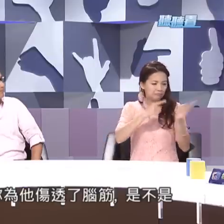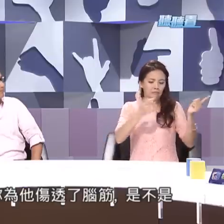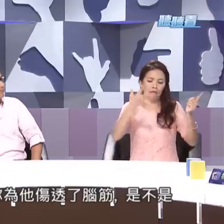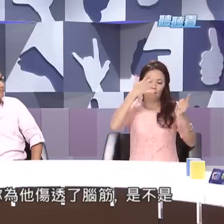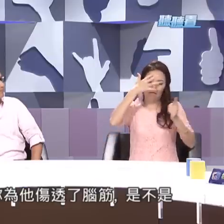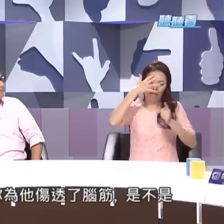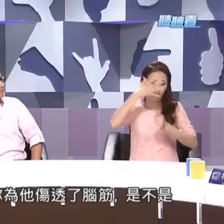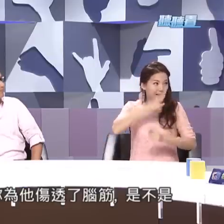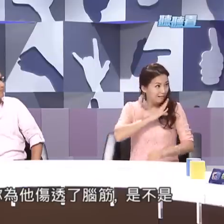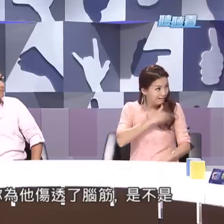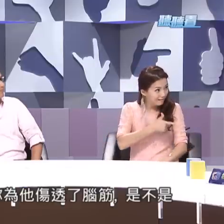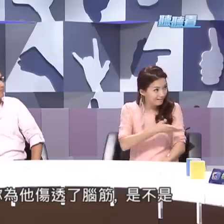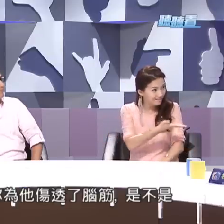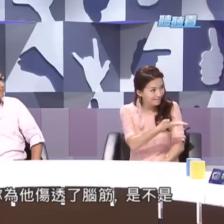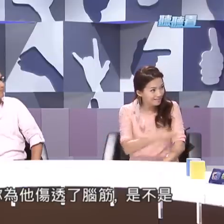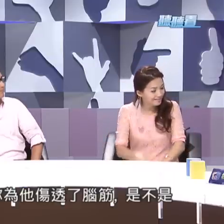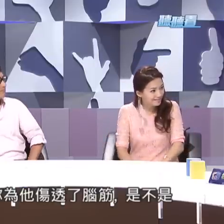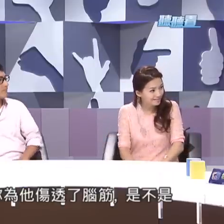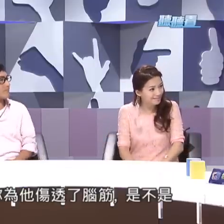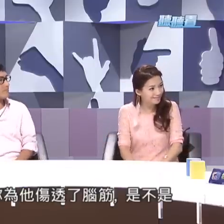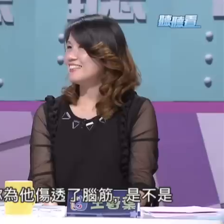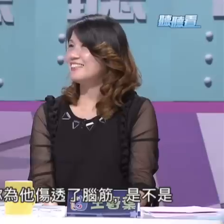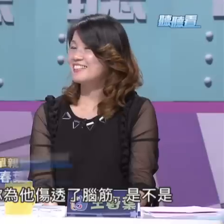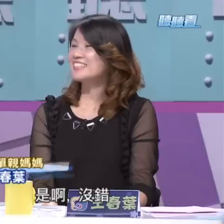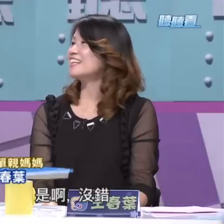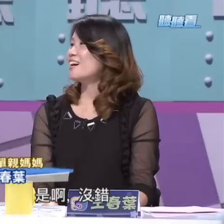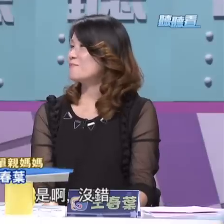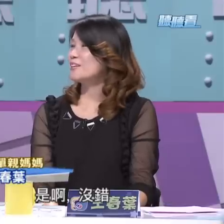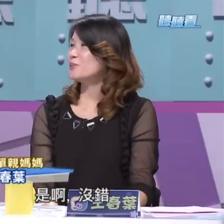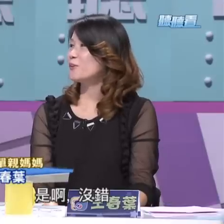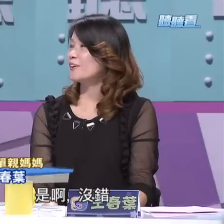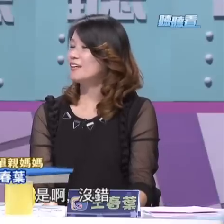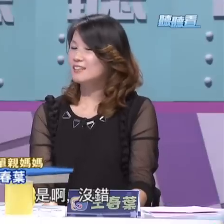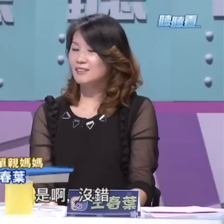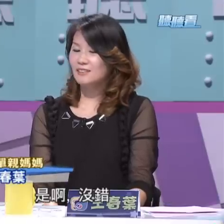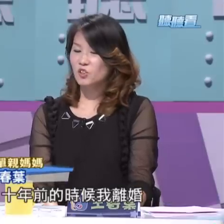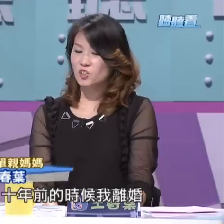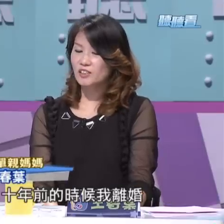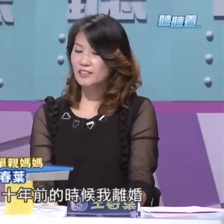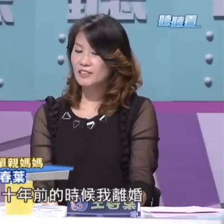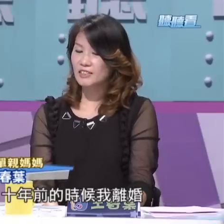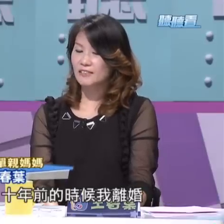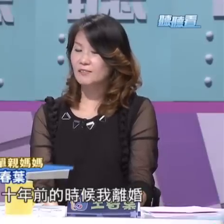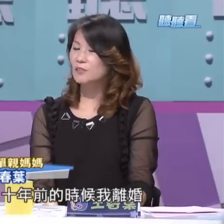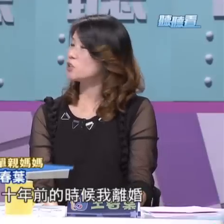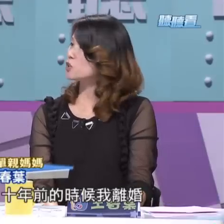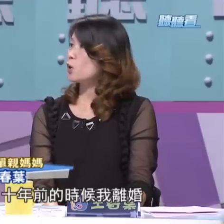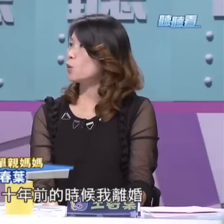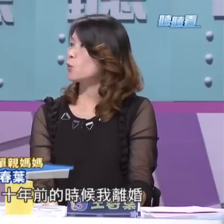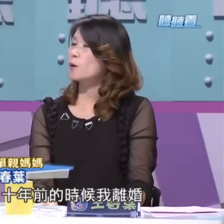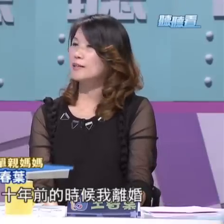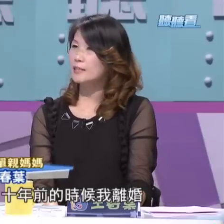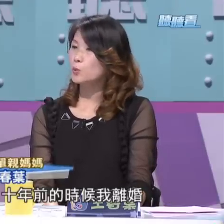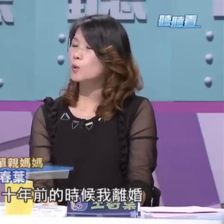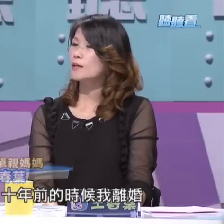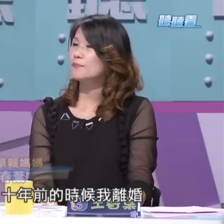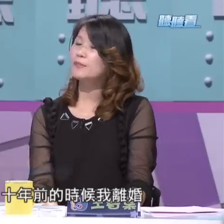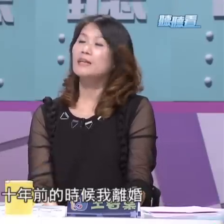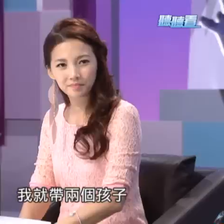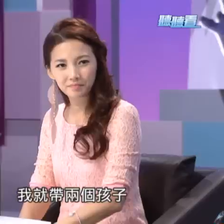你为他伤透了脑筋，是不是？ 是啊，没错。十年前的时候我离婚，我就